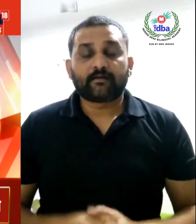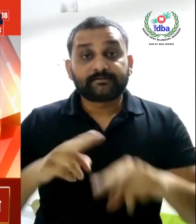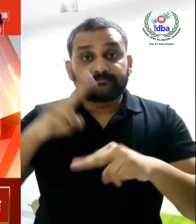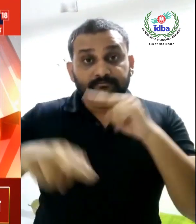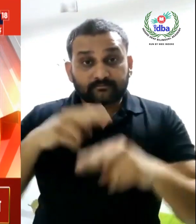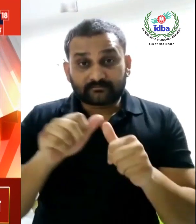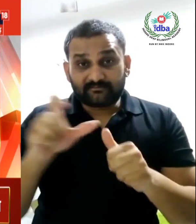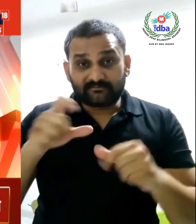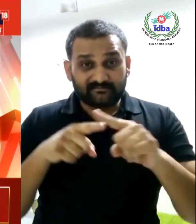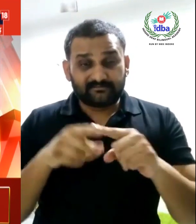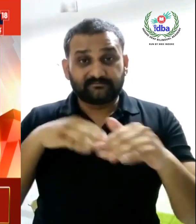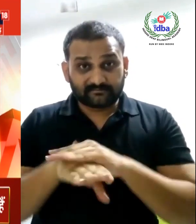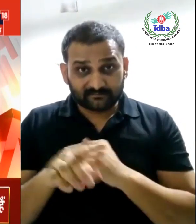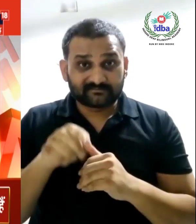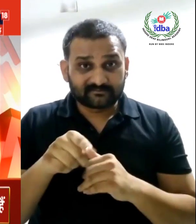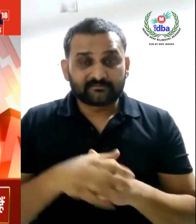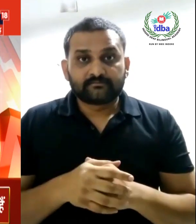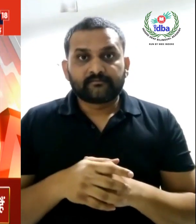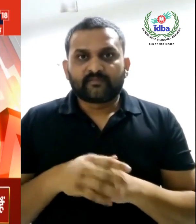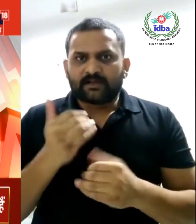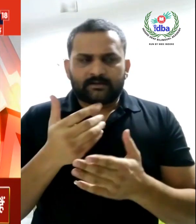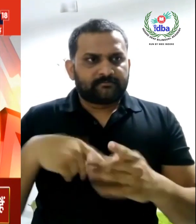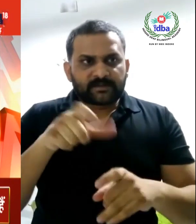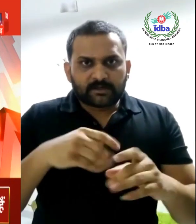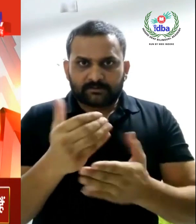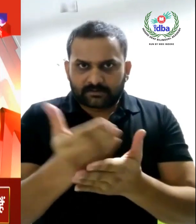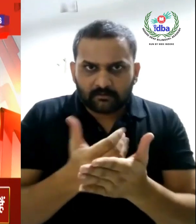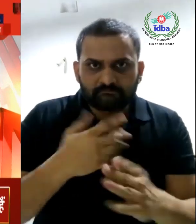कारखाना अधिनियम के सुरक्षा संबंधी